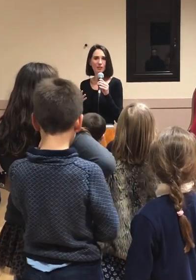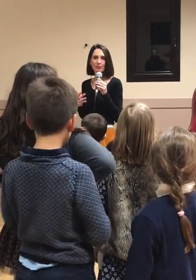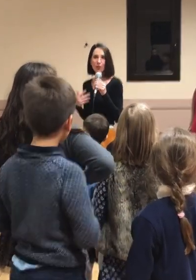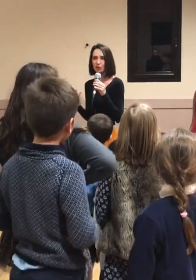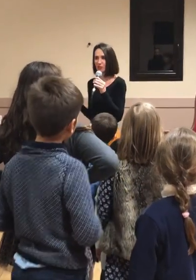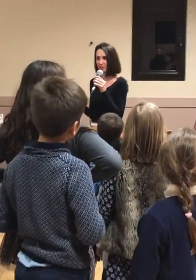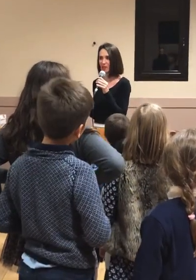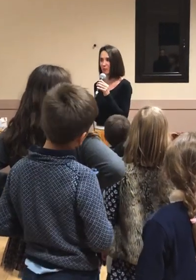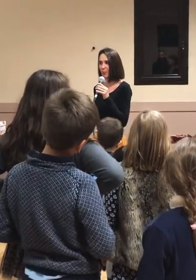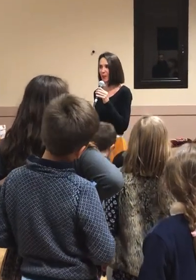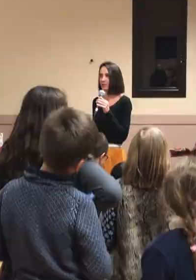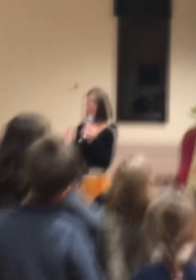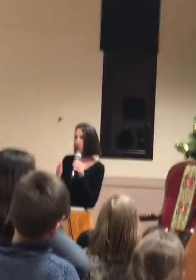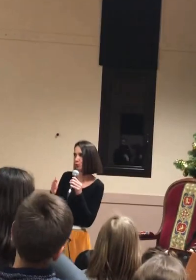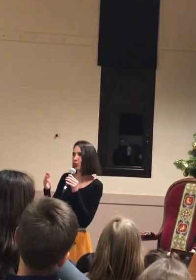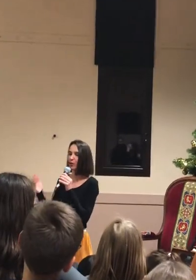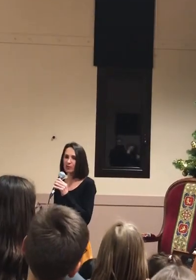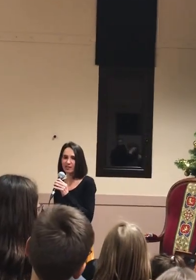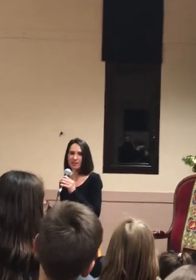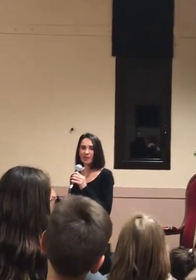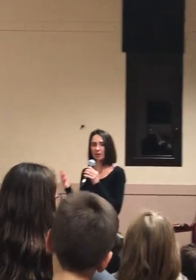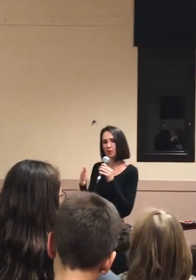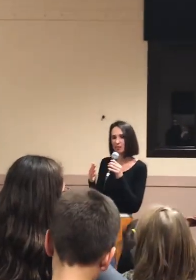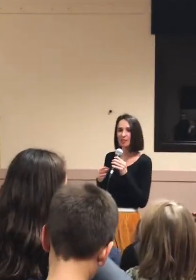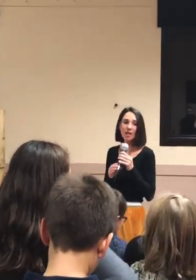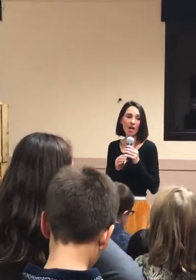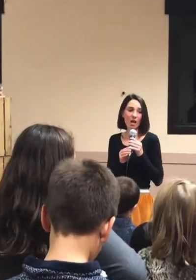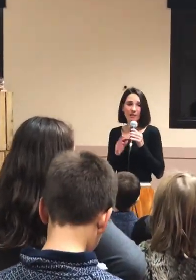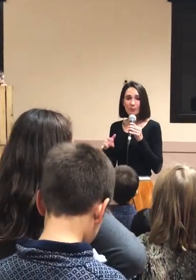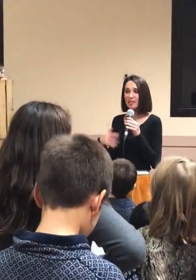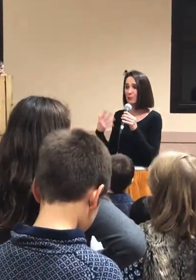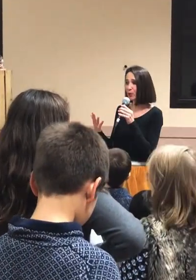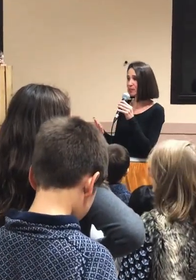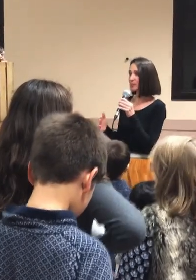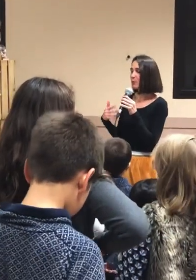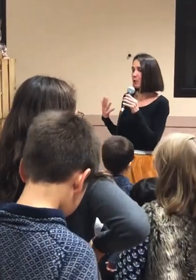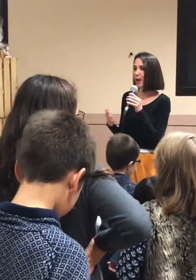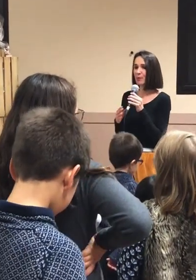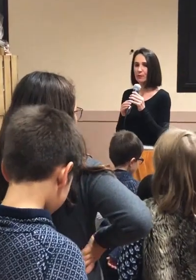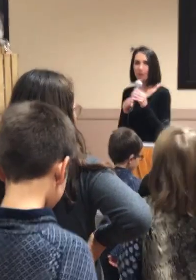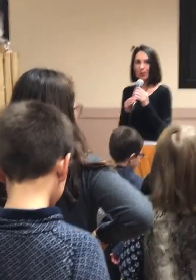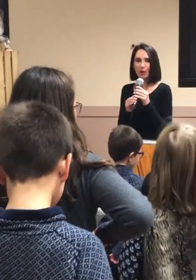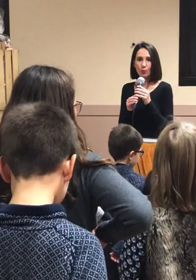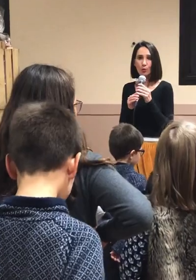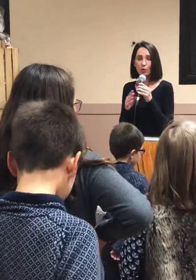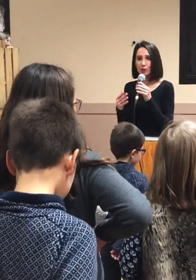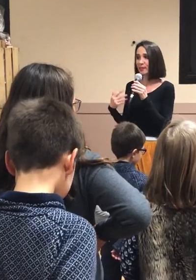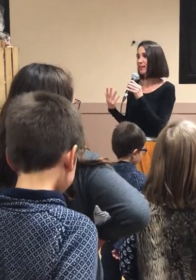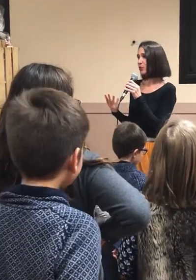ça s'appelle le champ six chansons un indécis gencives ça peut être des poésies des poèmes ou sept ans